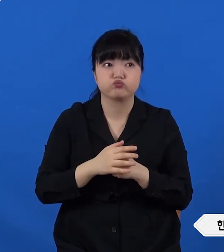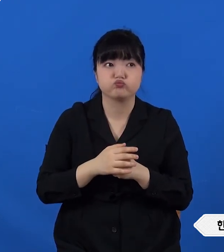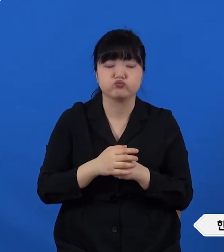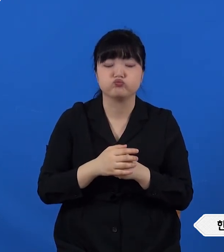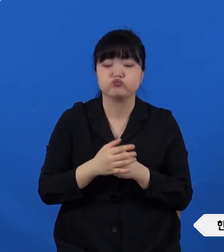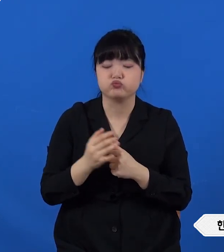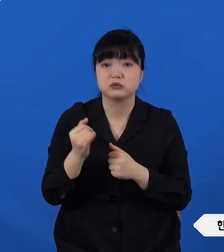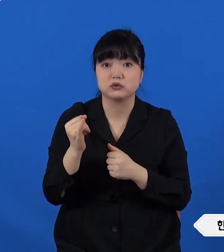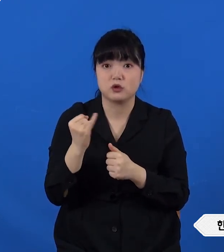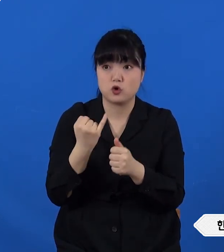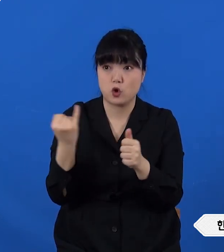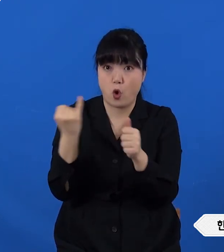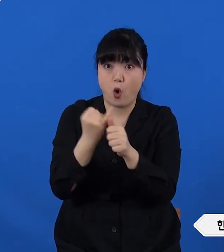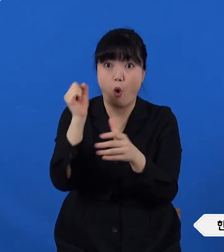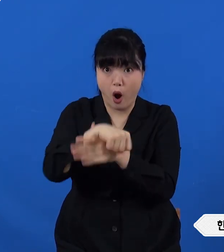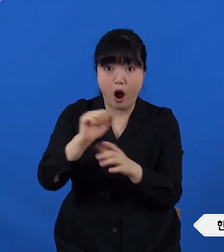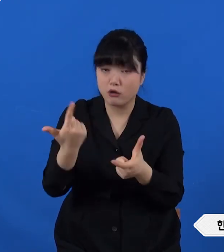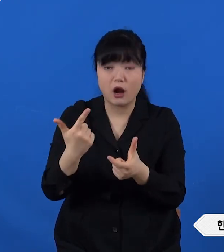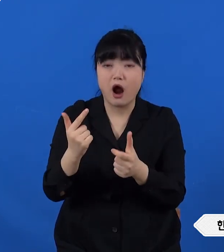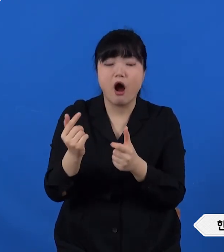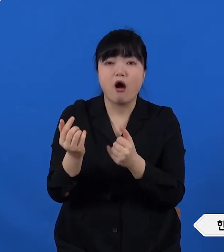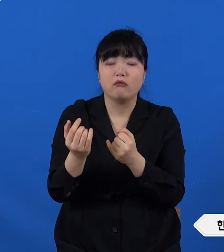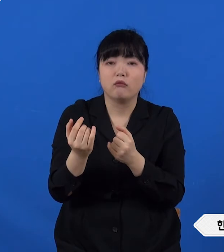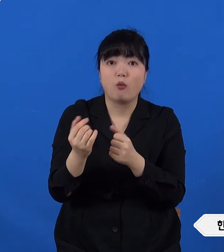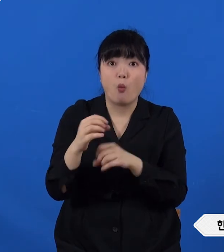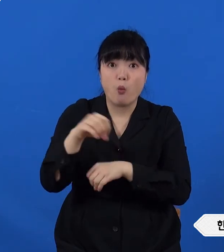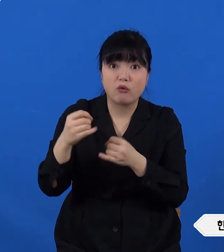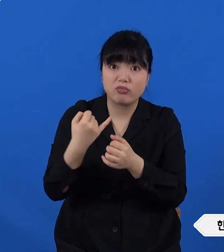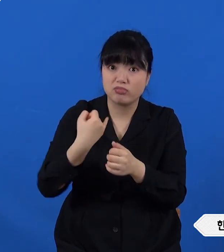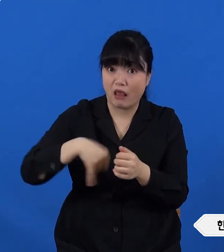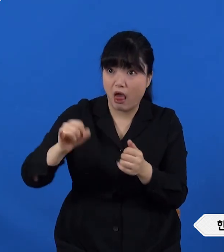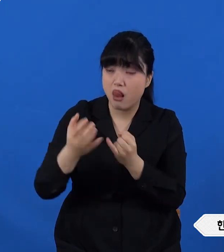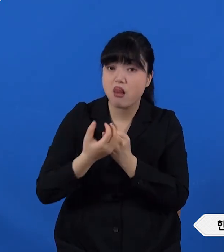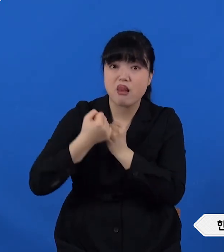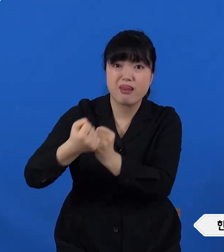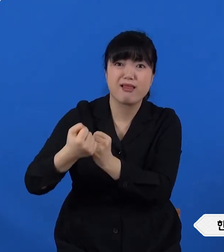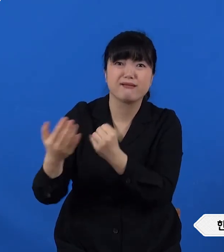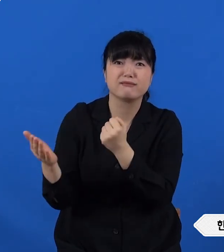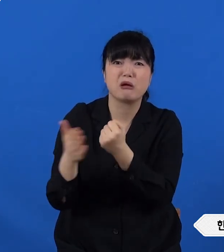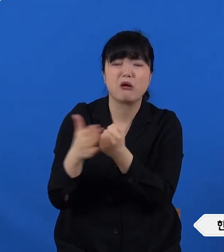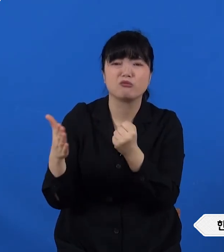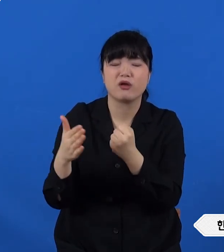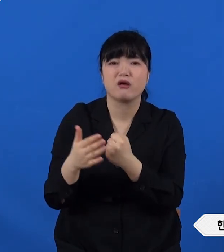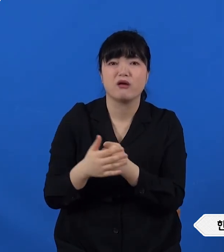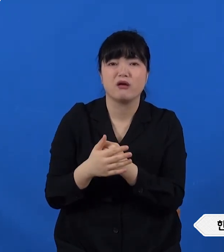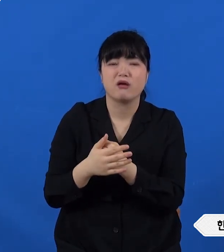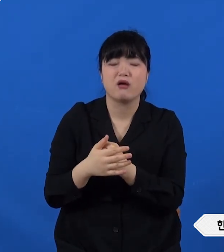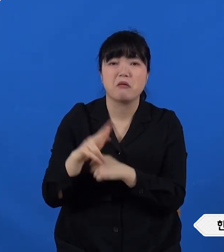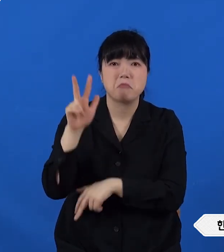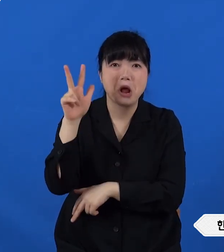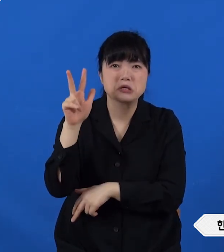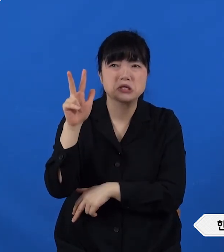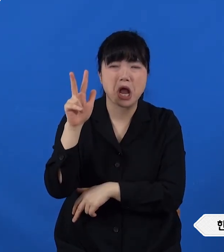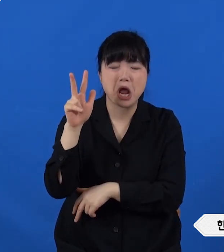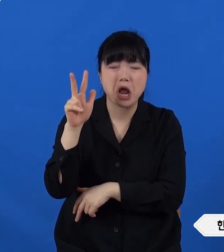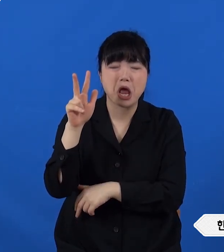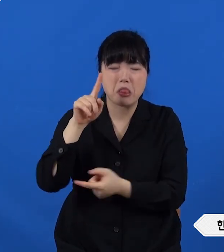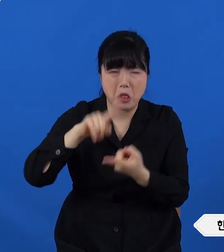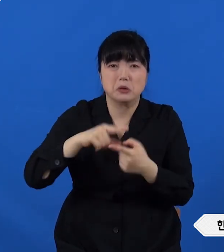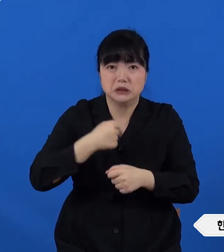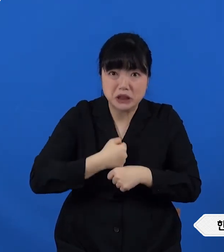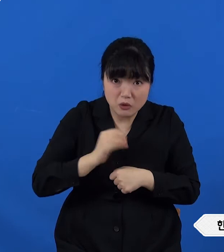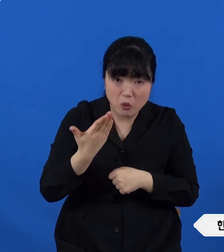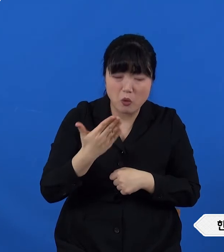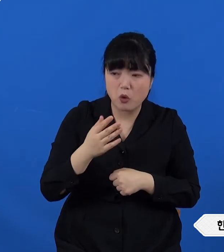딸을 준 것이 아니라 딸이 납치를 당해 간 것이니까 자기들도 맹세를 어긴 것이 않게 되고, 그리고